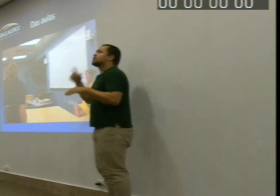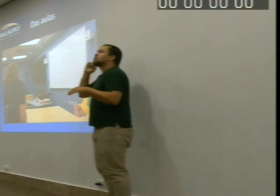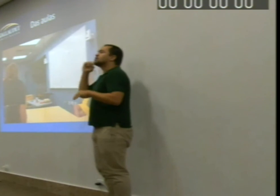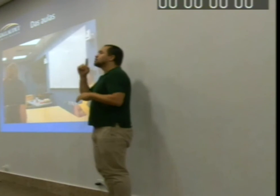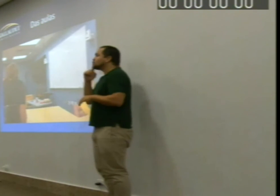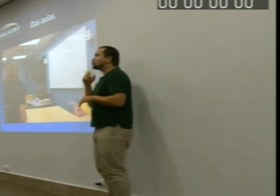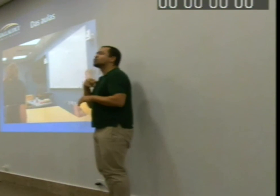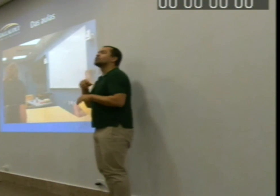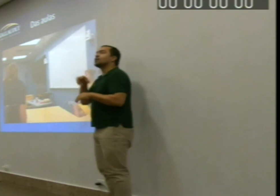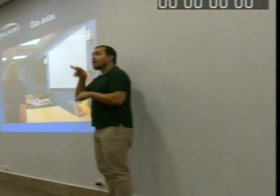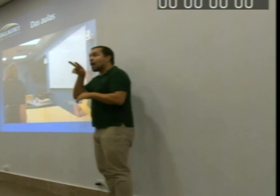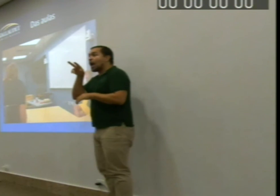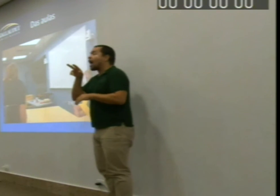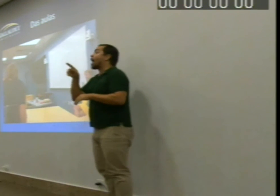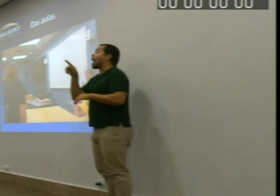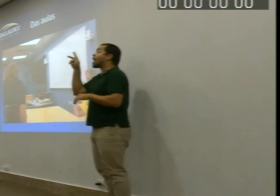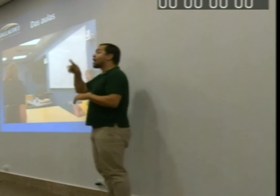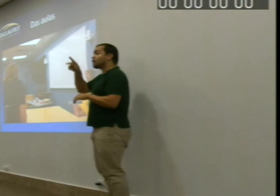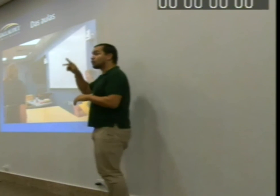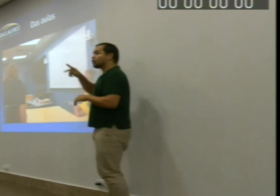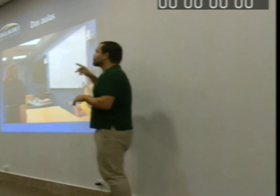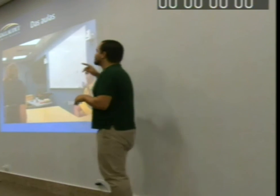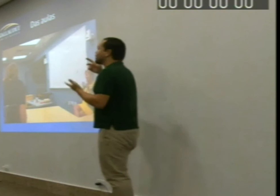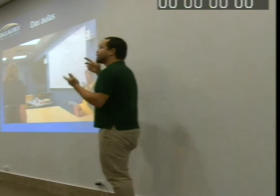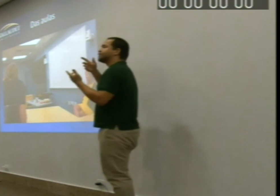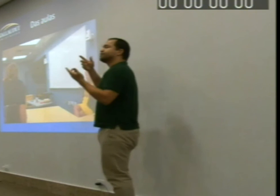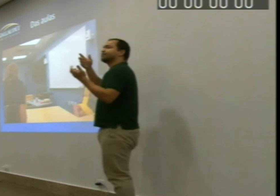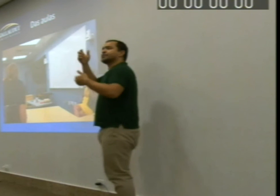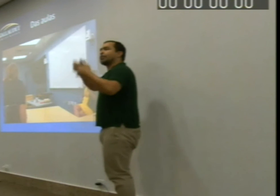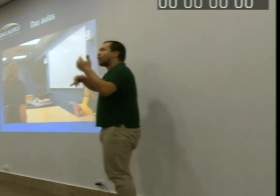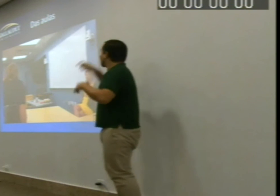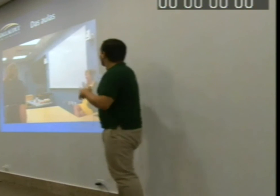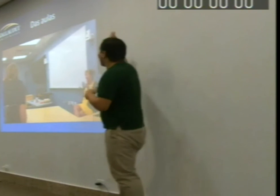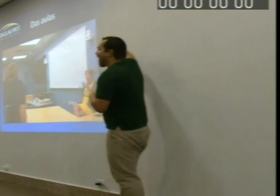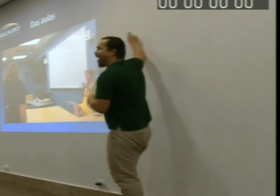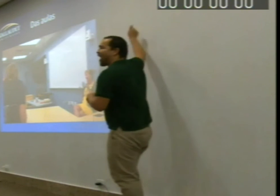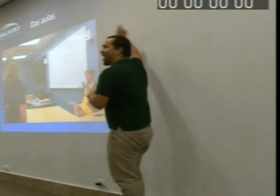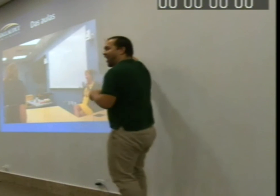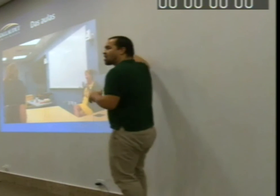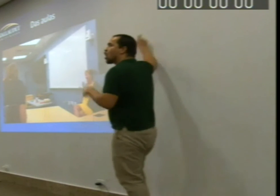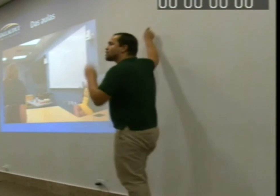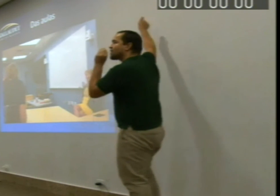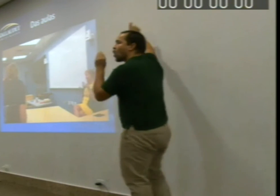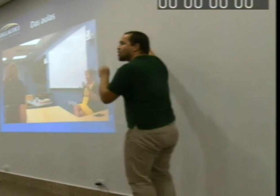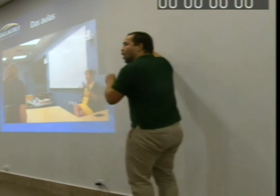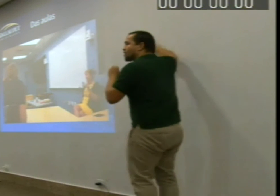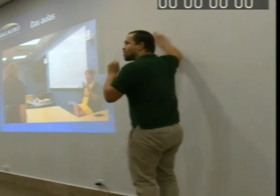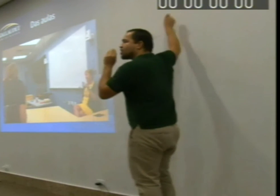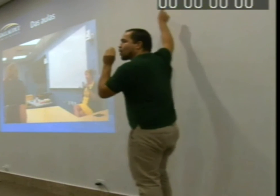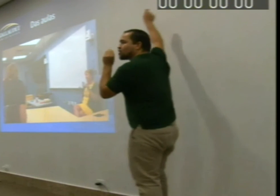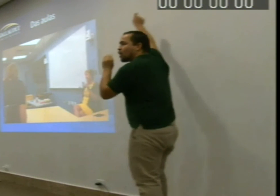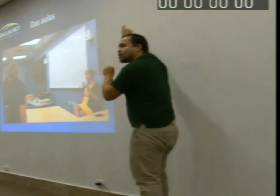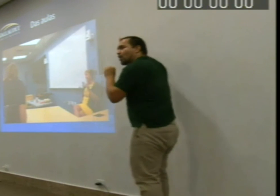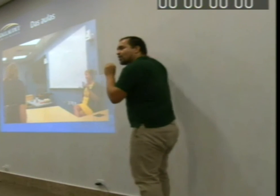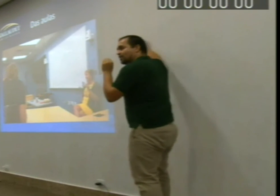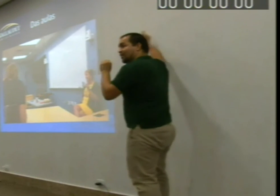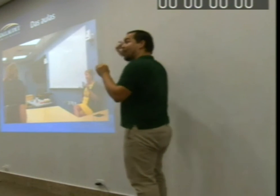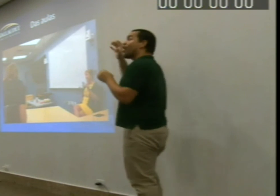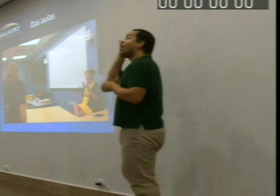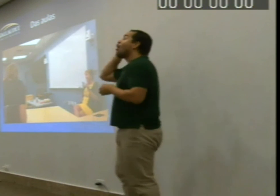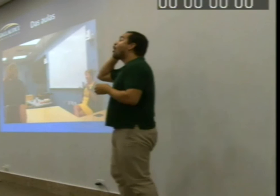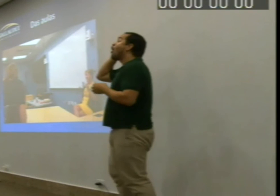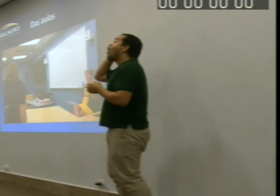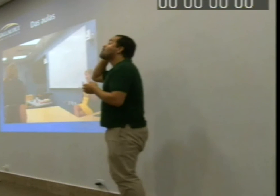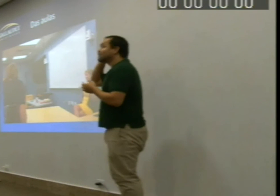é inclusão mesmo o surdo Ele via a professora explicando em vez de fazer